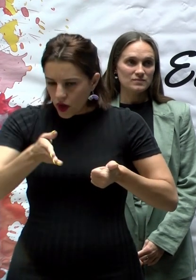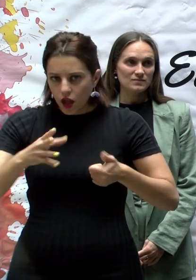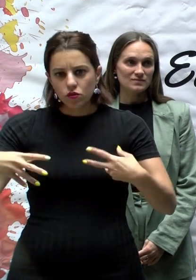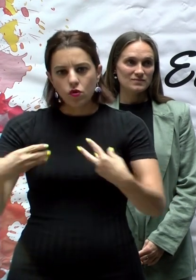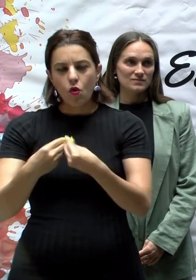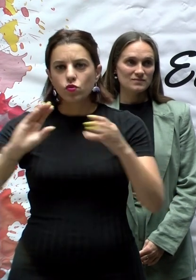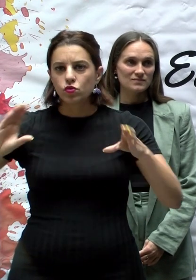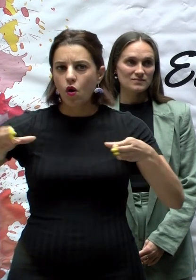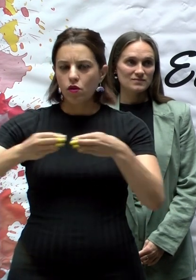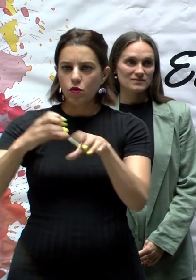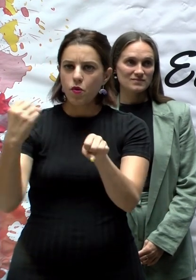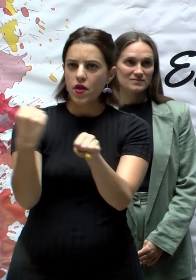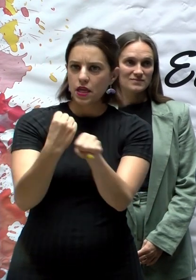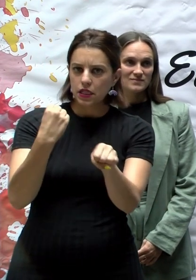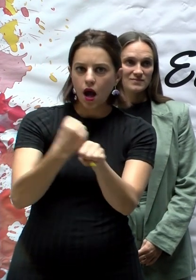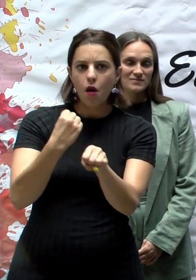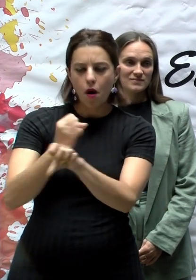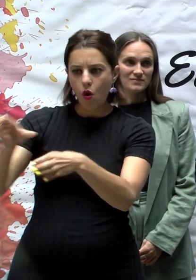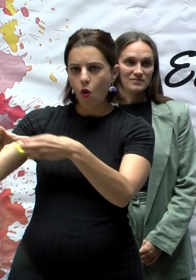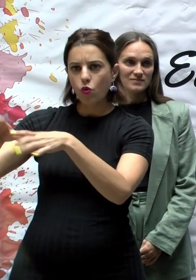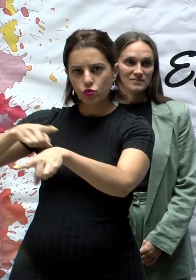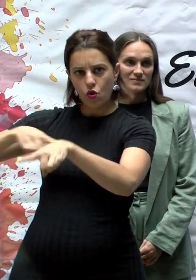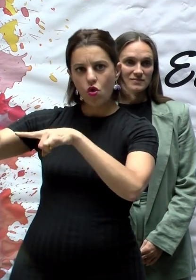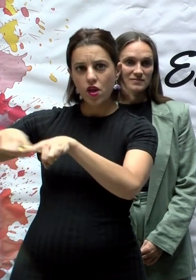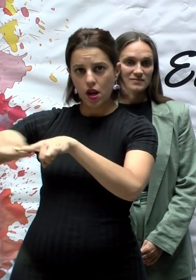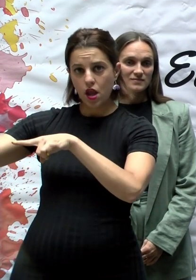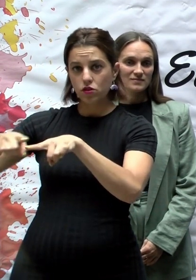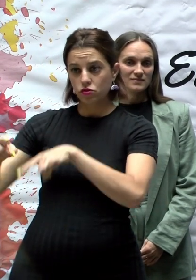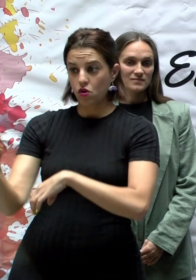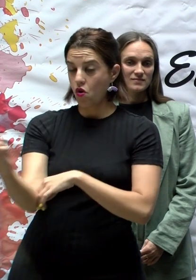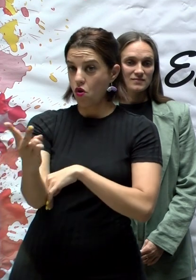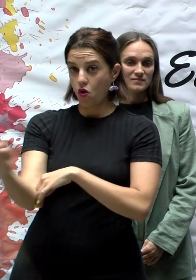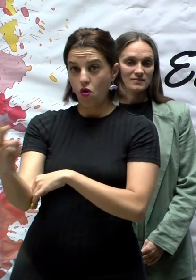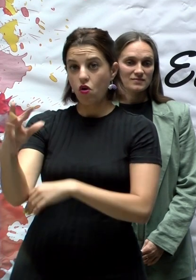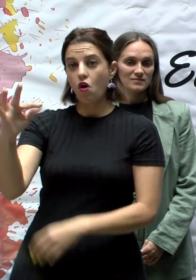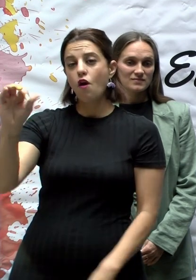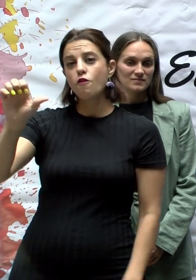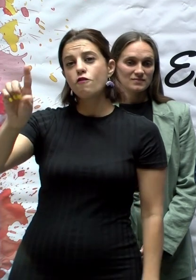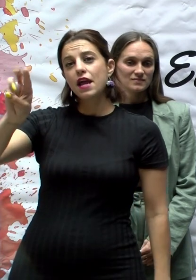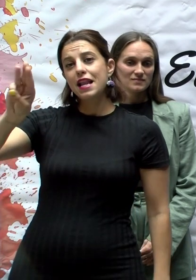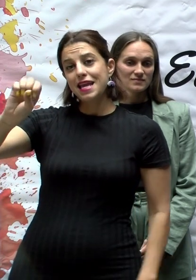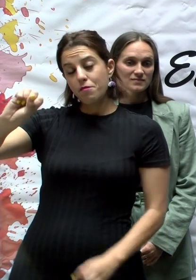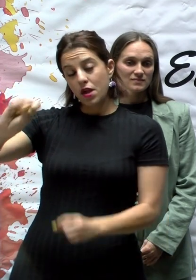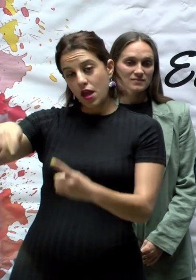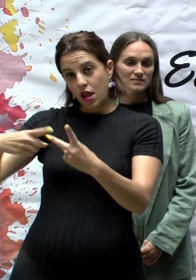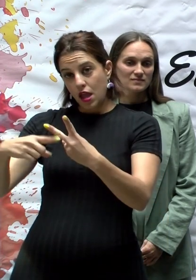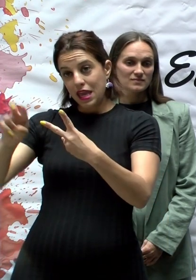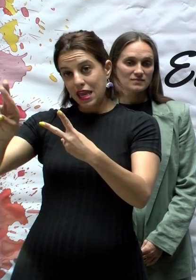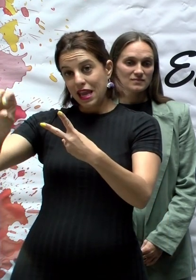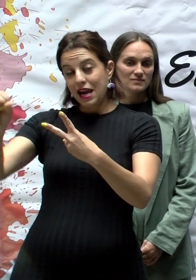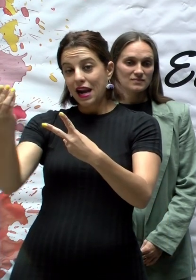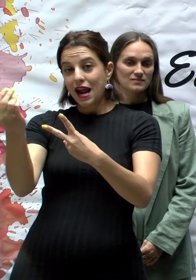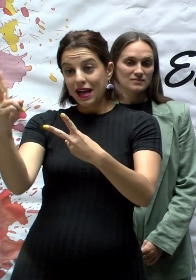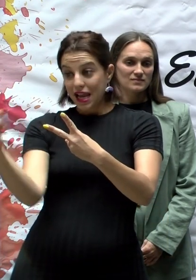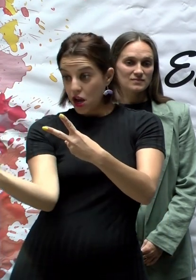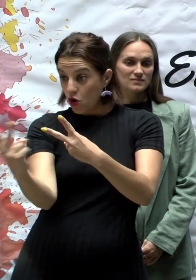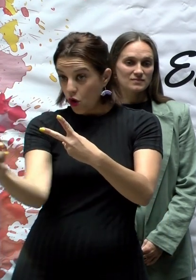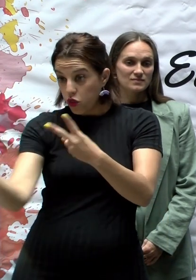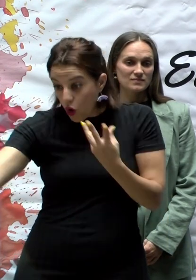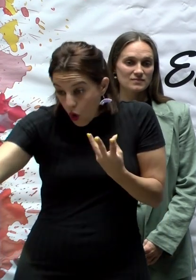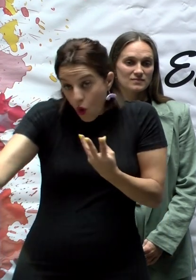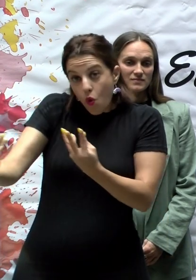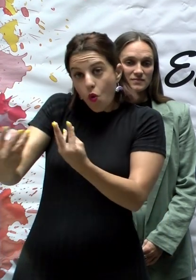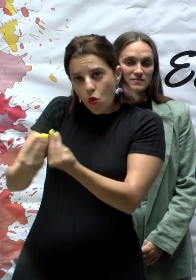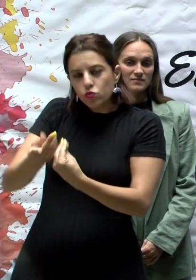dirección de este congreso, con Felipe y Raquel al mando, pues íbamos dando forma poco a poco a